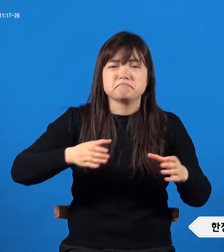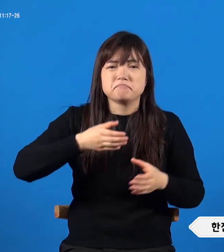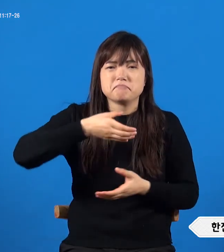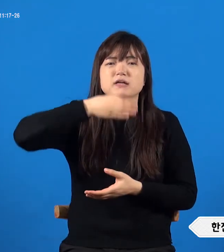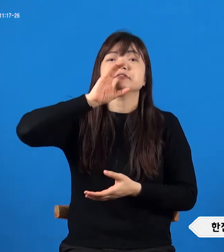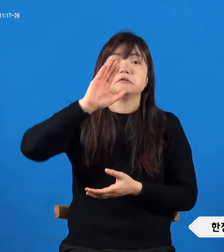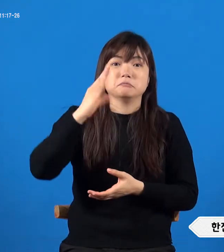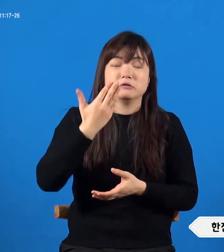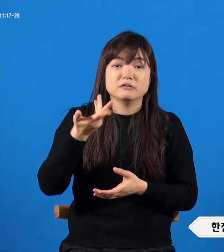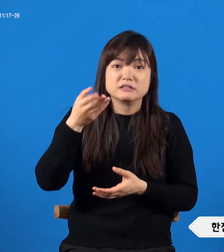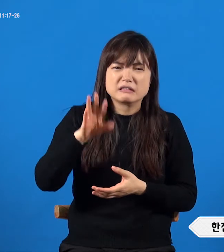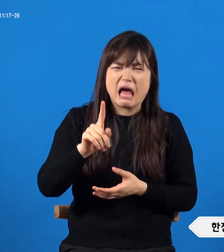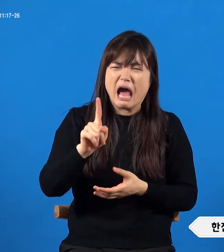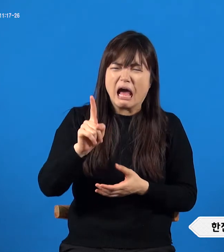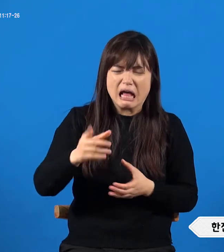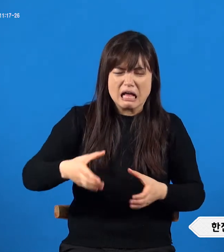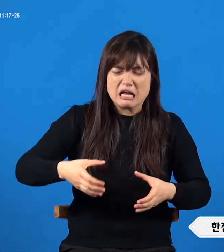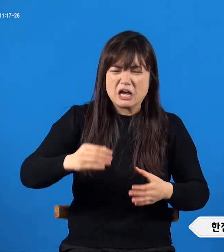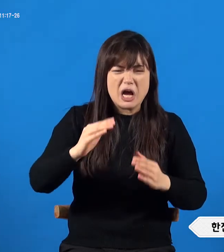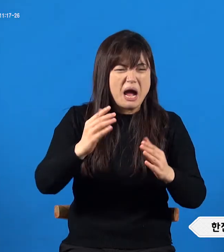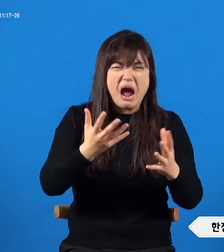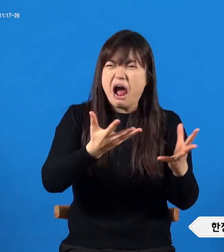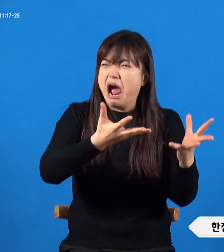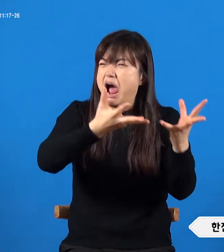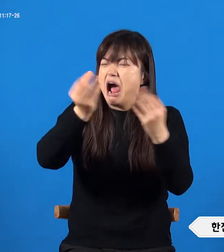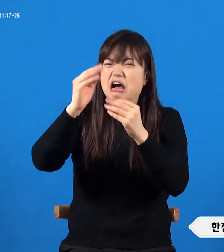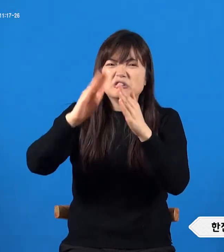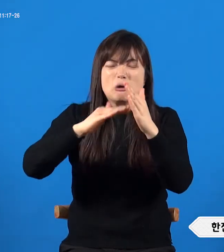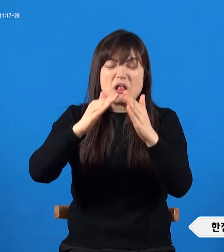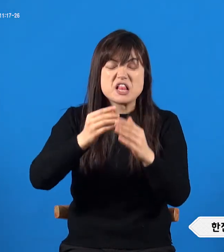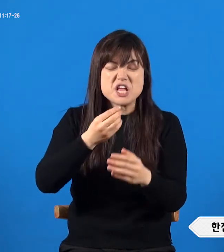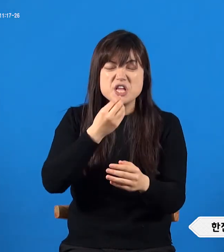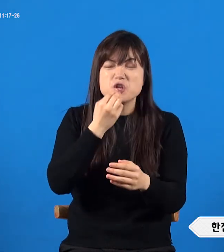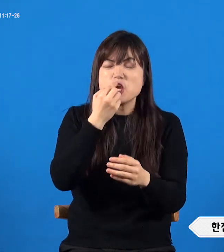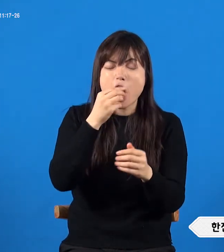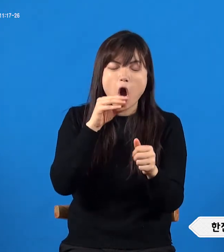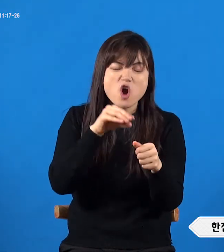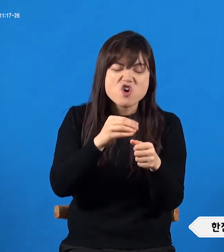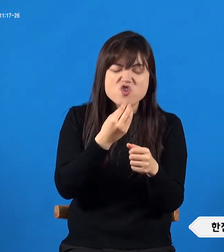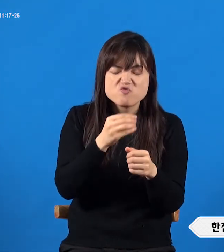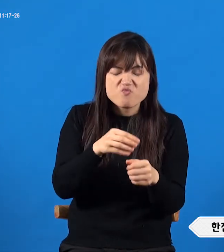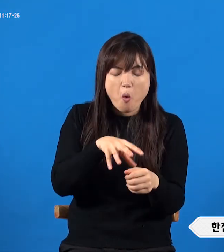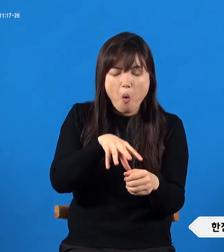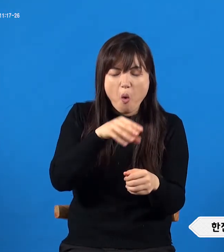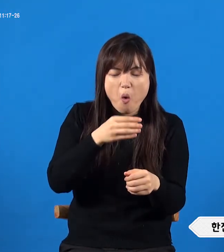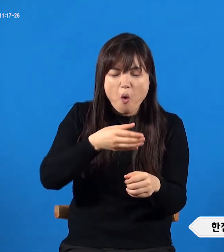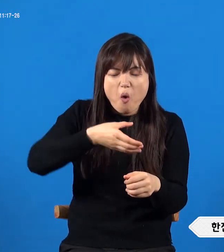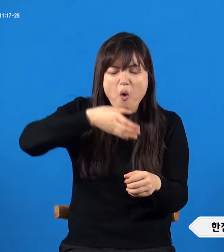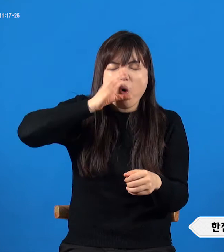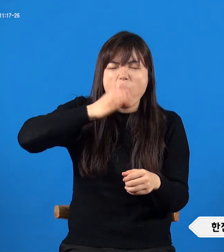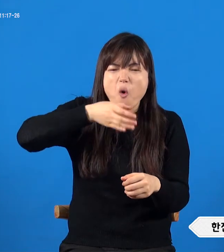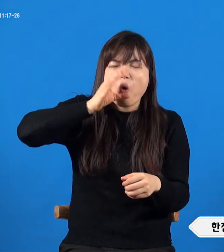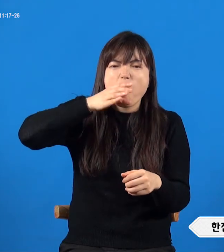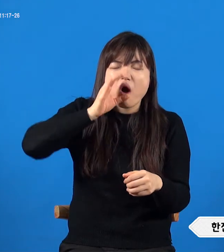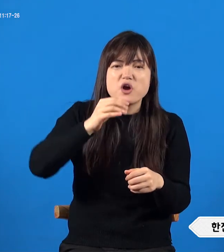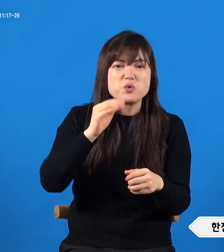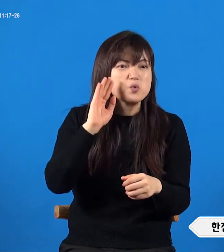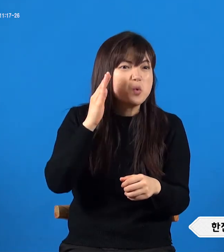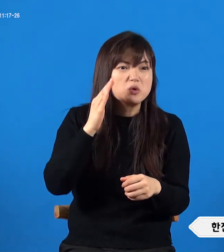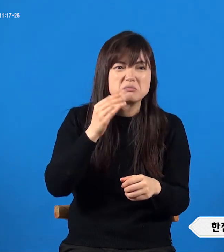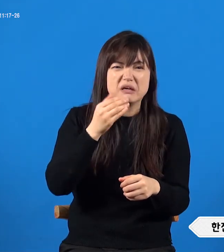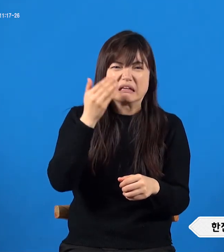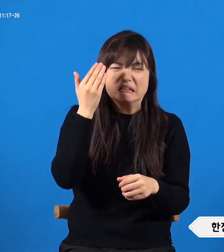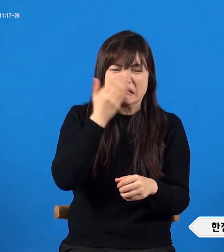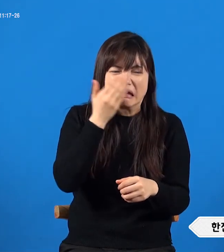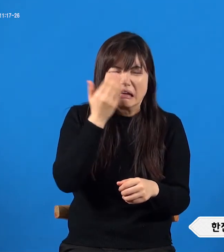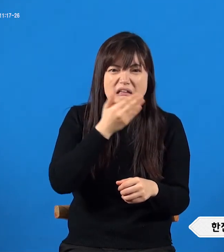그런데 하나의 잔에 이 수백 명 성도들이 전부 거기 입을 대고 마시면 요즘처럼 위생을 중시하는